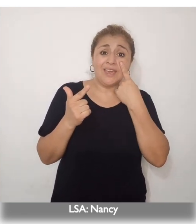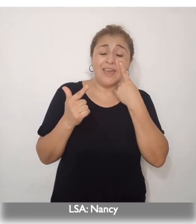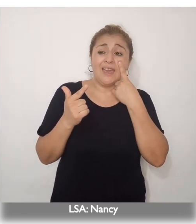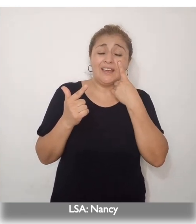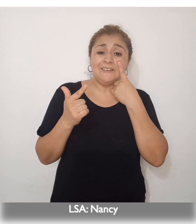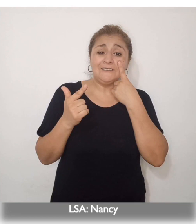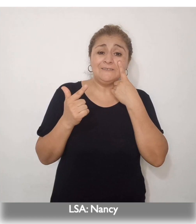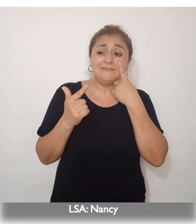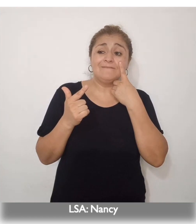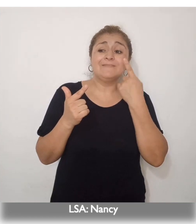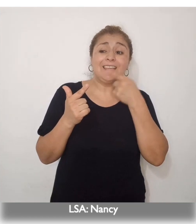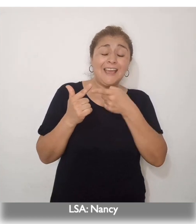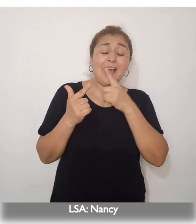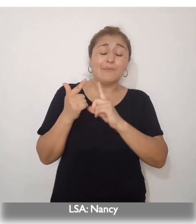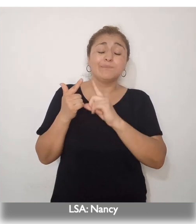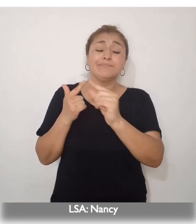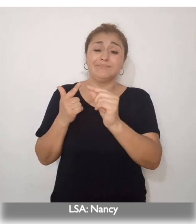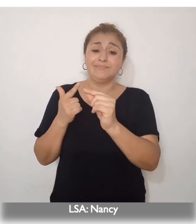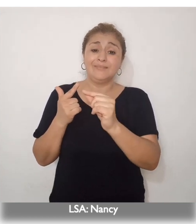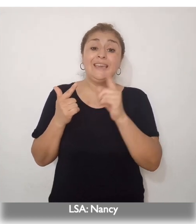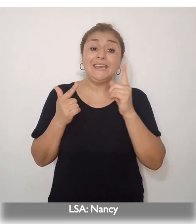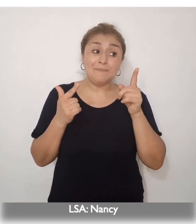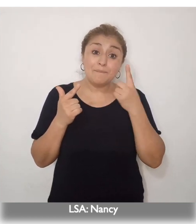le estaba dando en abundancia